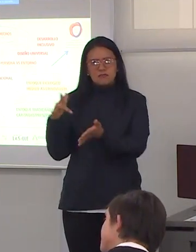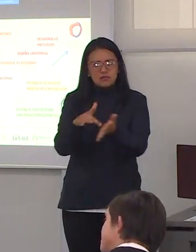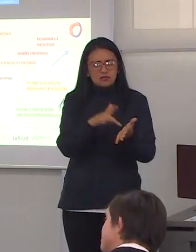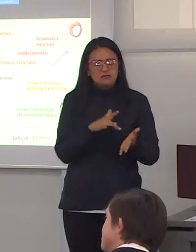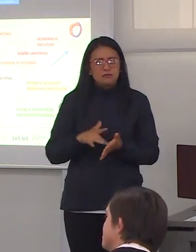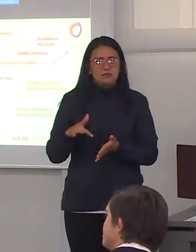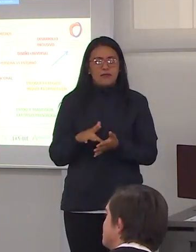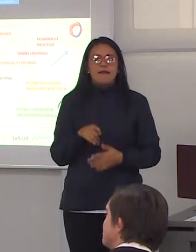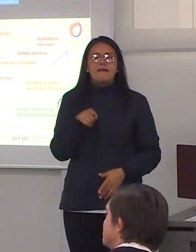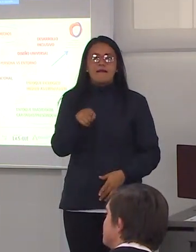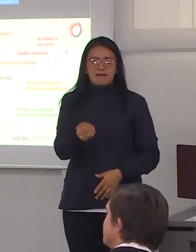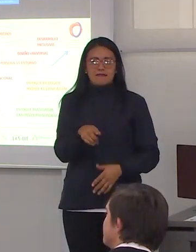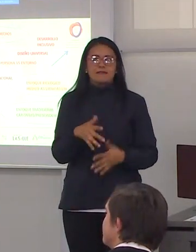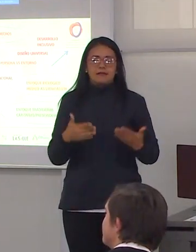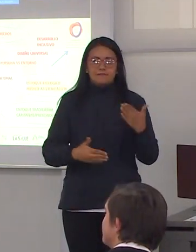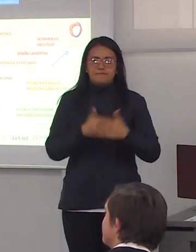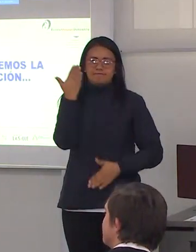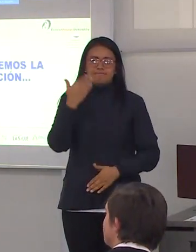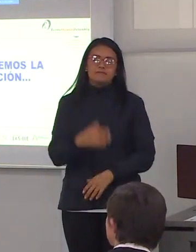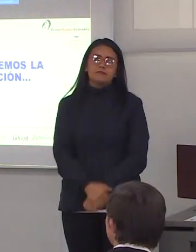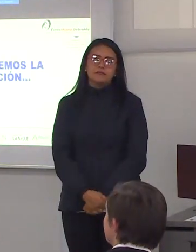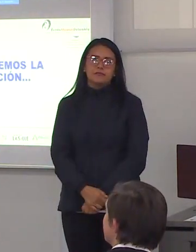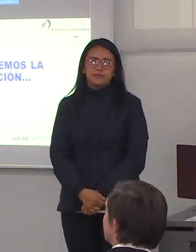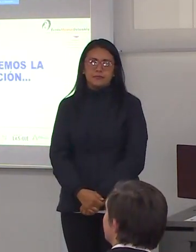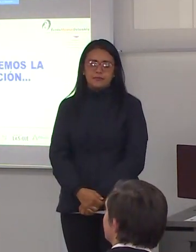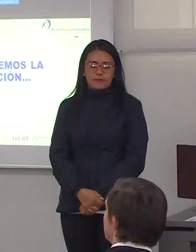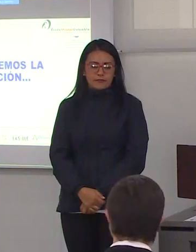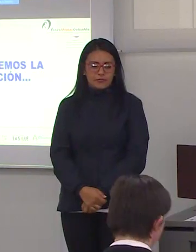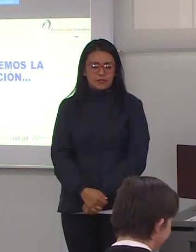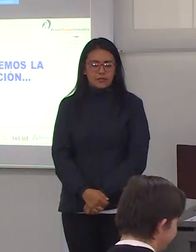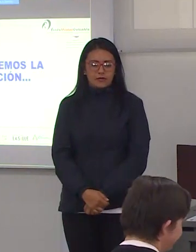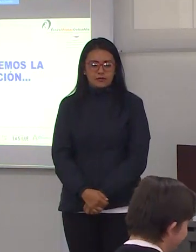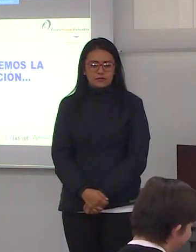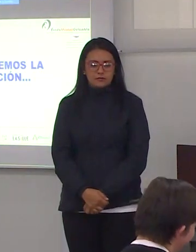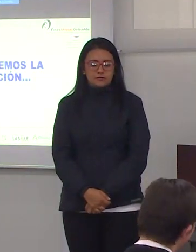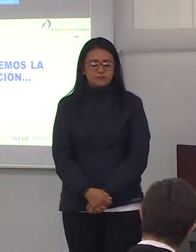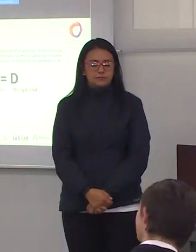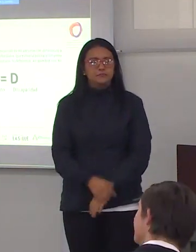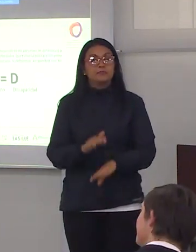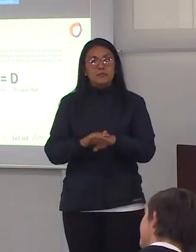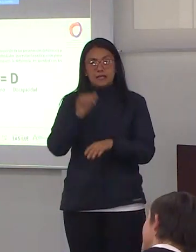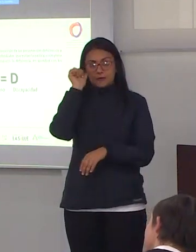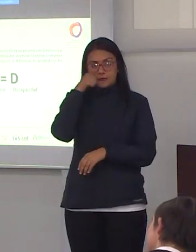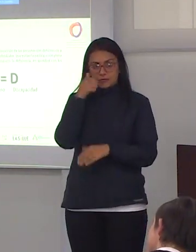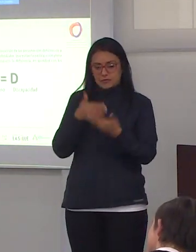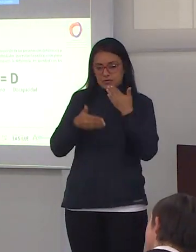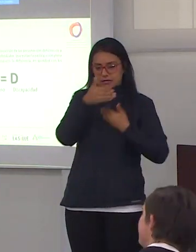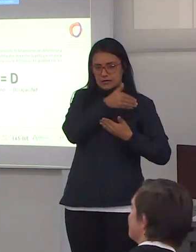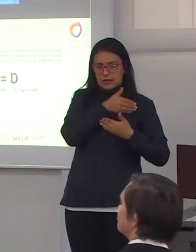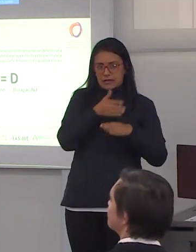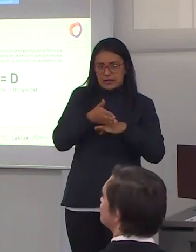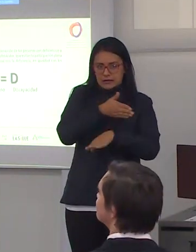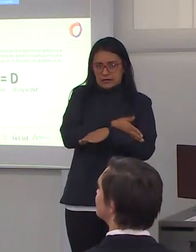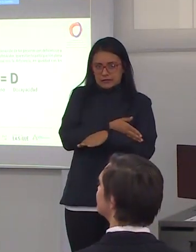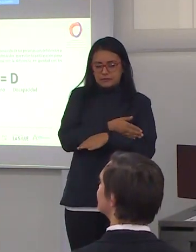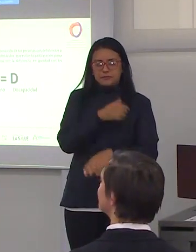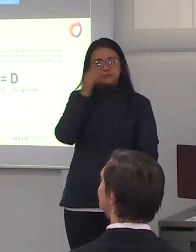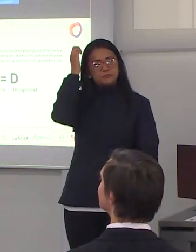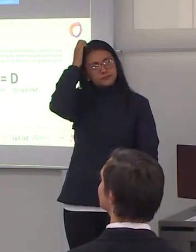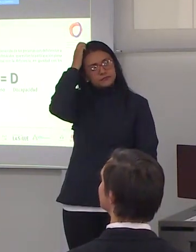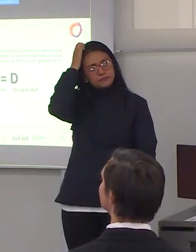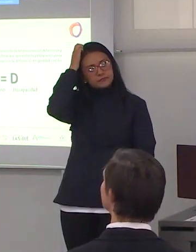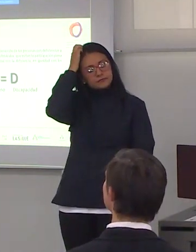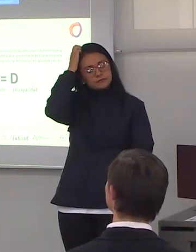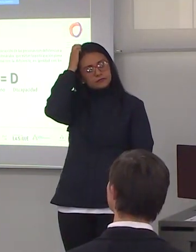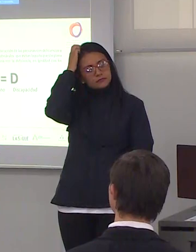y ese es el punto de partida muy bien recordemos recordemos la ecuación para que se nos quede clarísimo